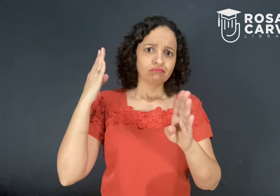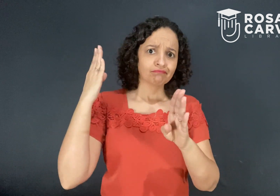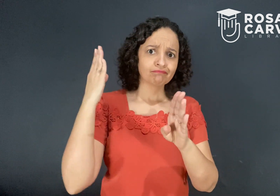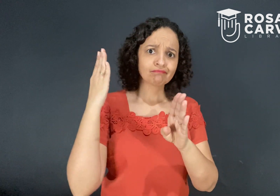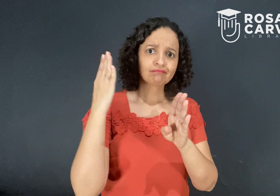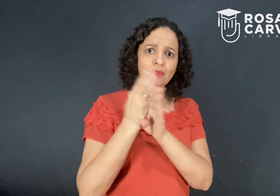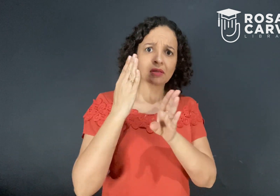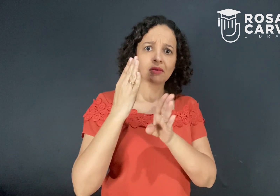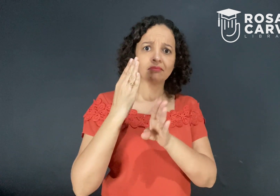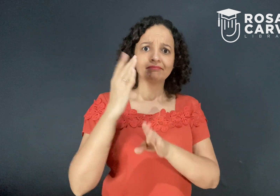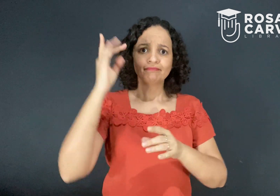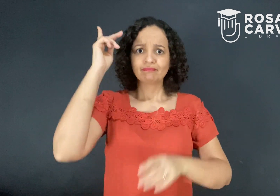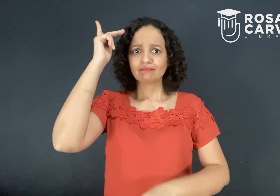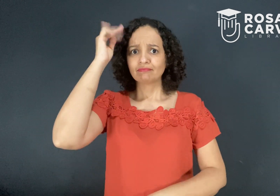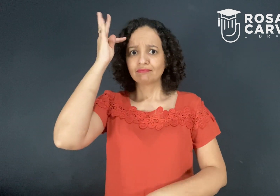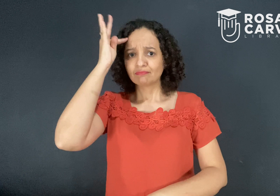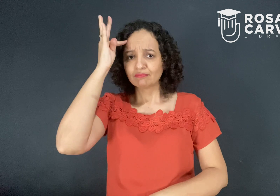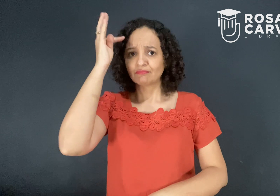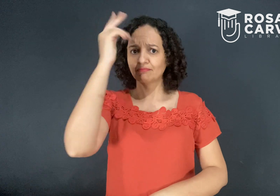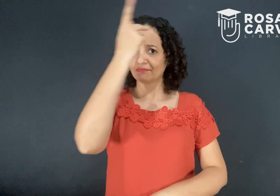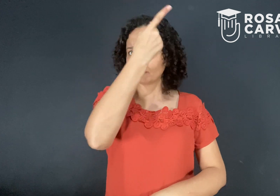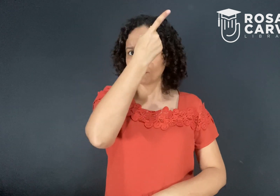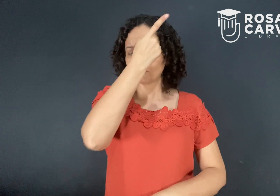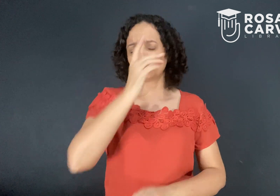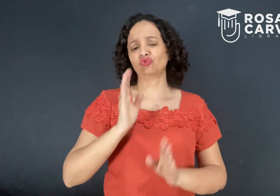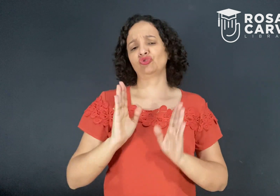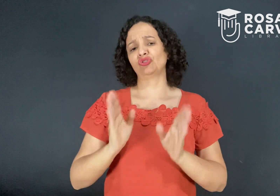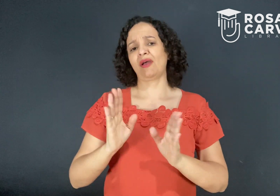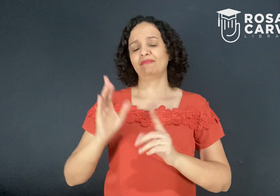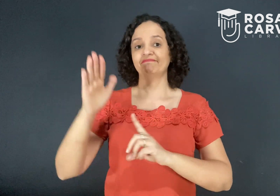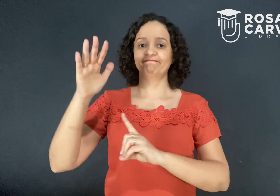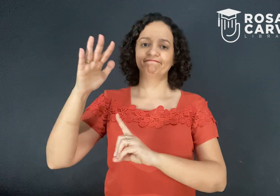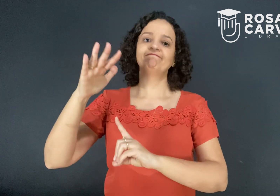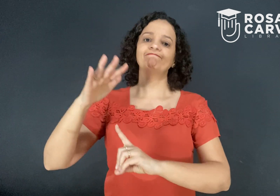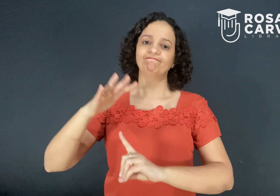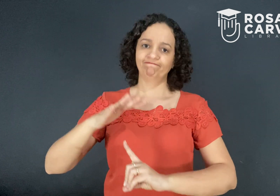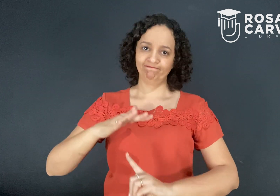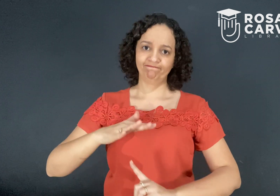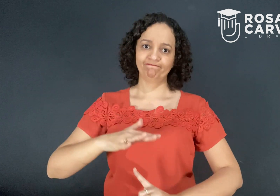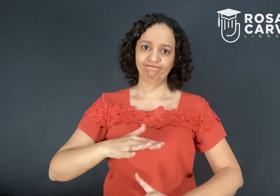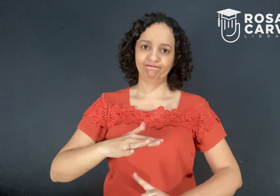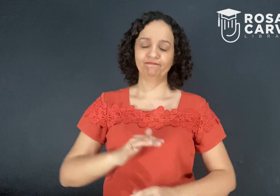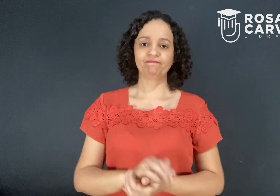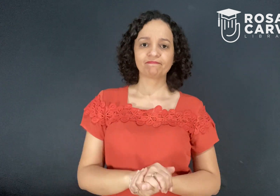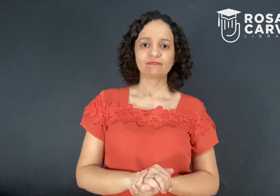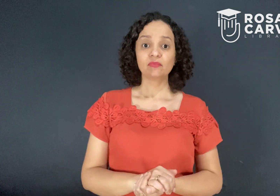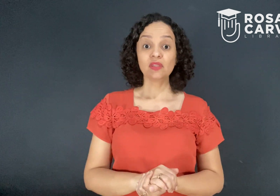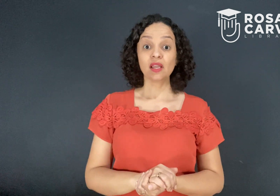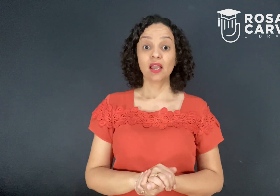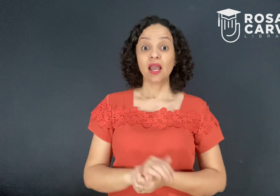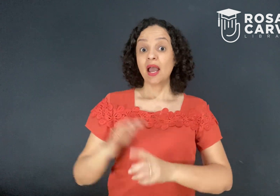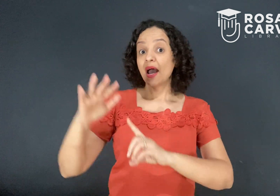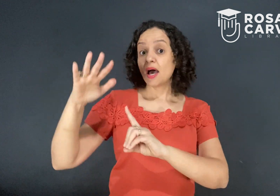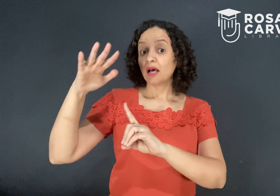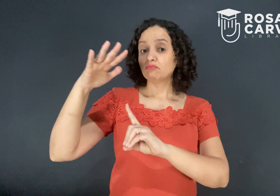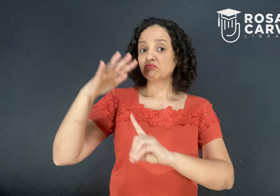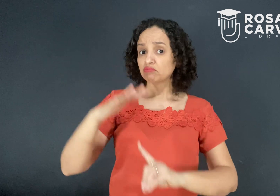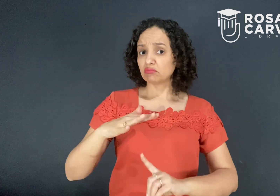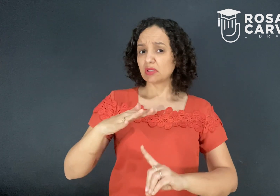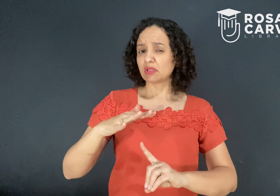descobri o TDAH, eu já estava com depressão. A depressão, ela pode